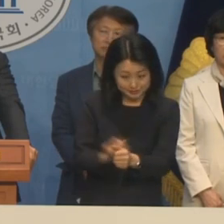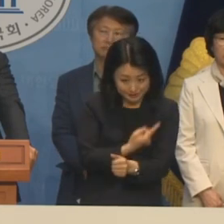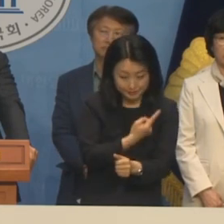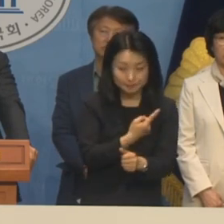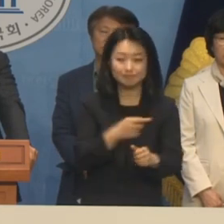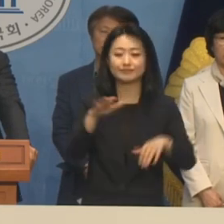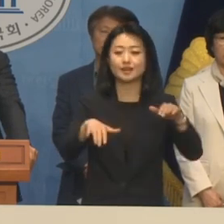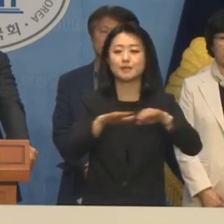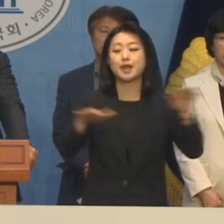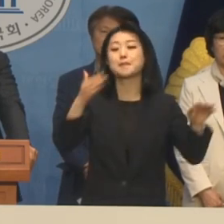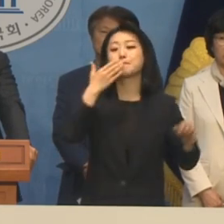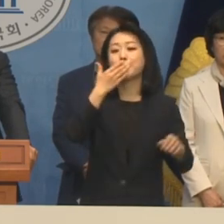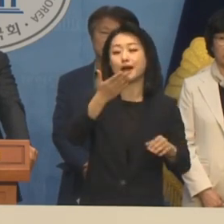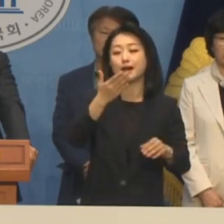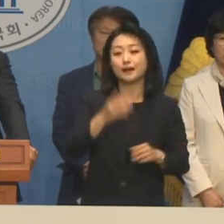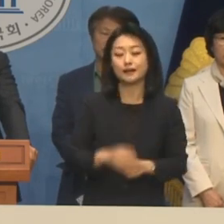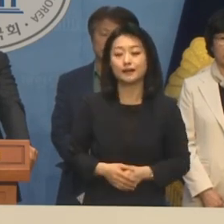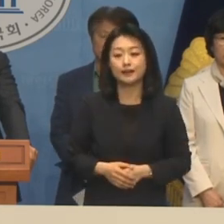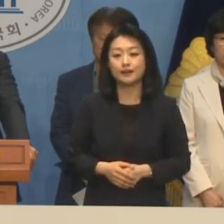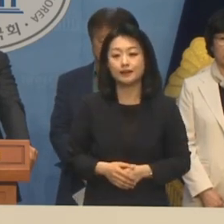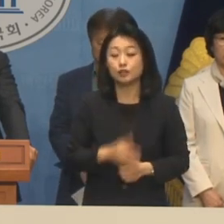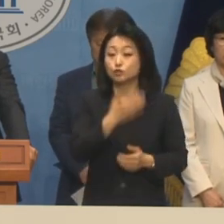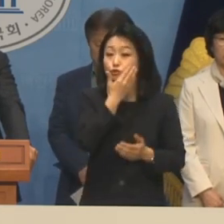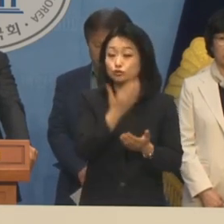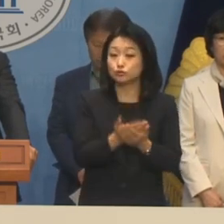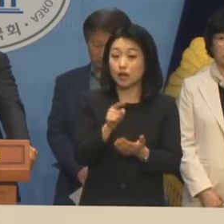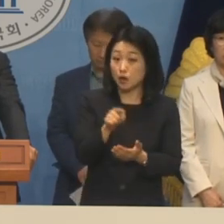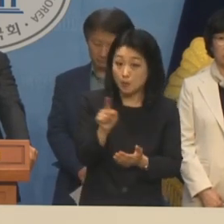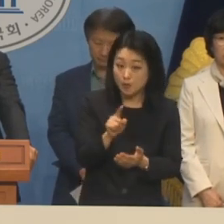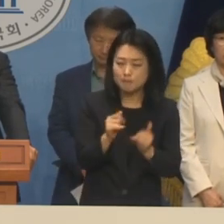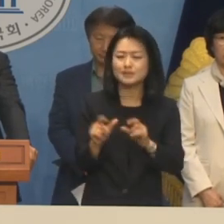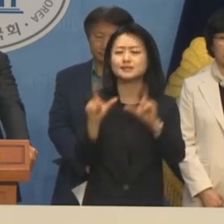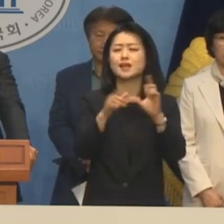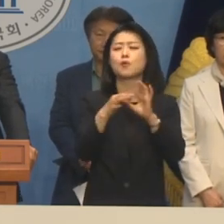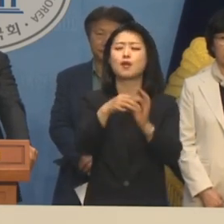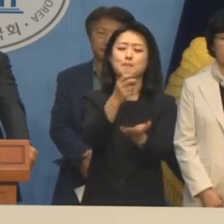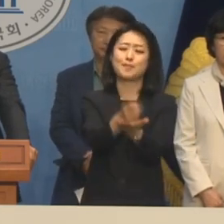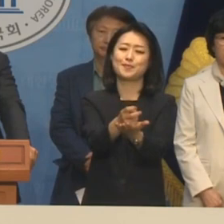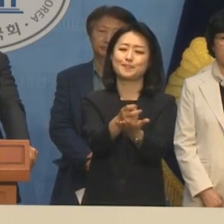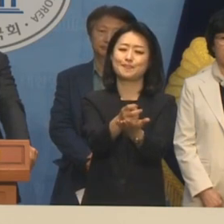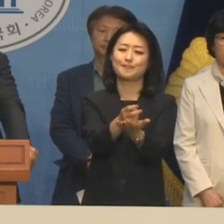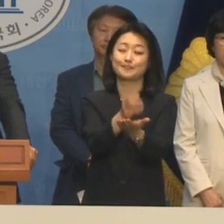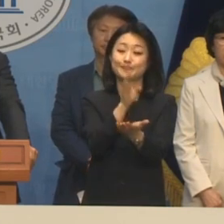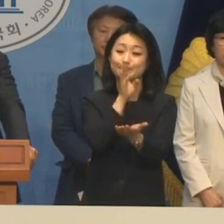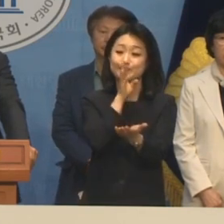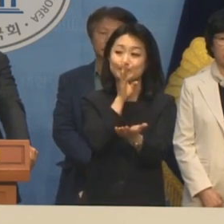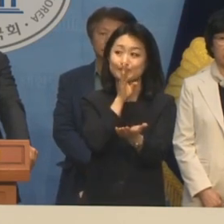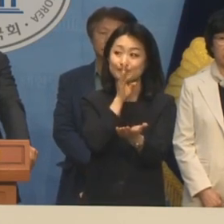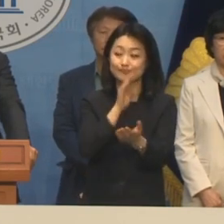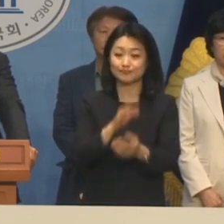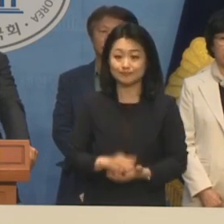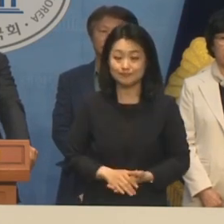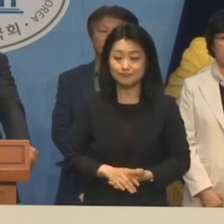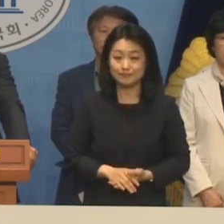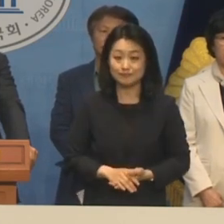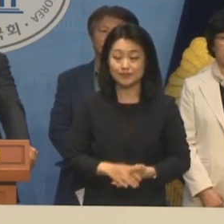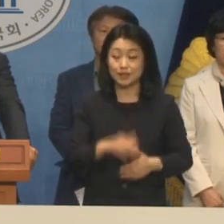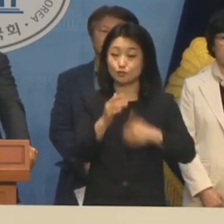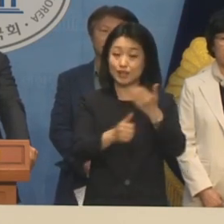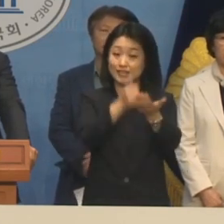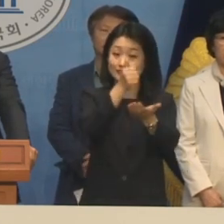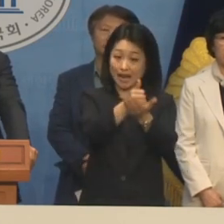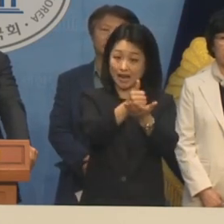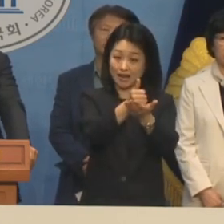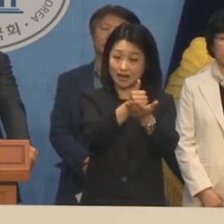있는 것입니다. 가장 중요한 어떻게 보면은 민생 입법 중에 하나라고 볼 수 있을 텐데요. 김진표